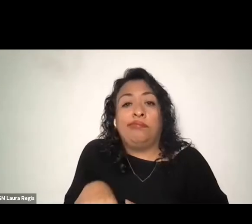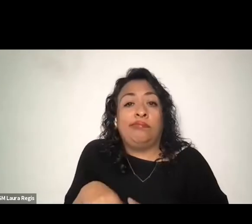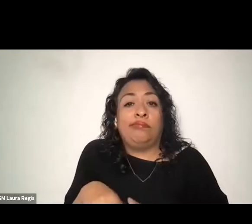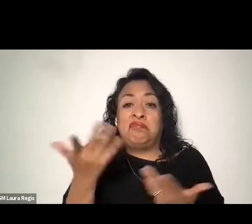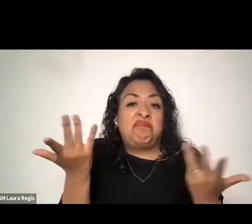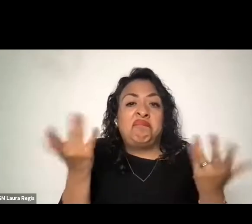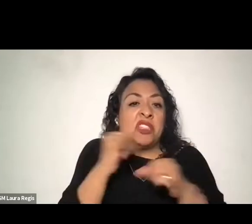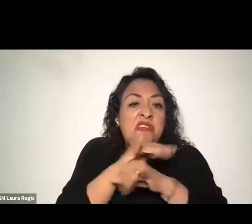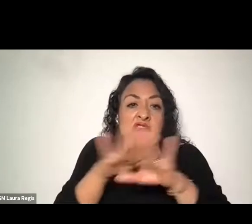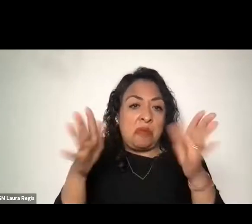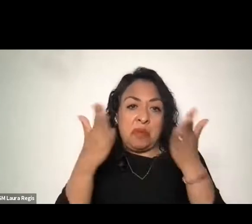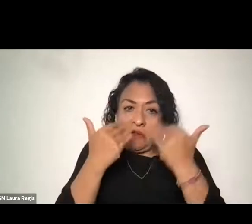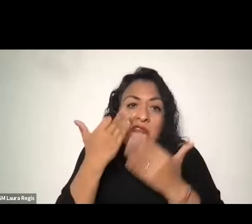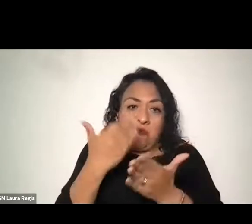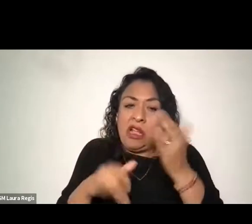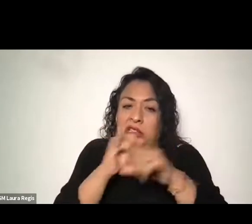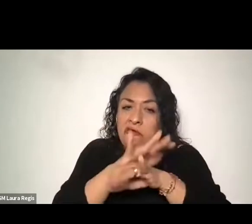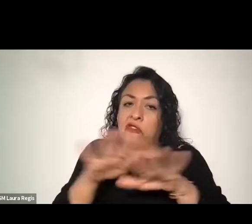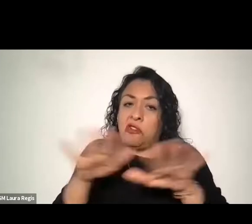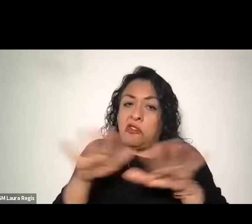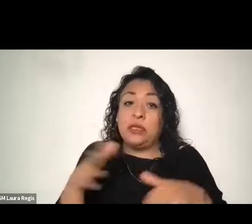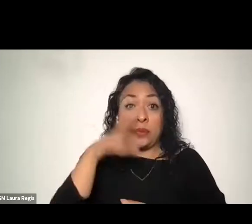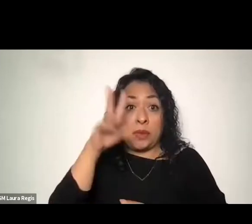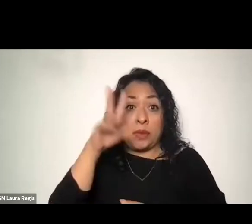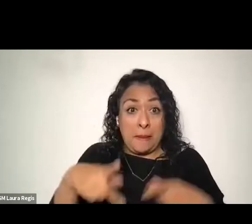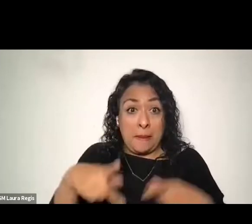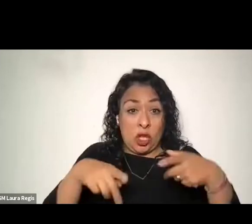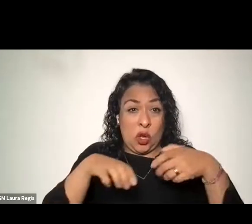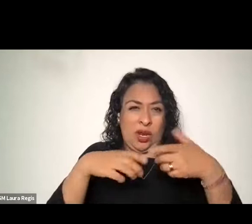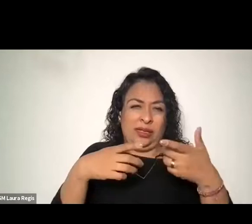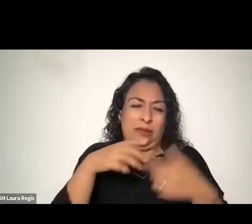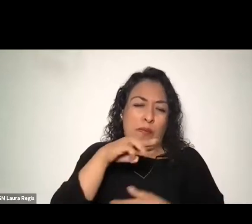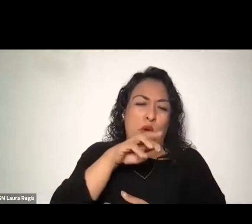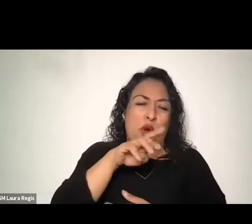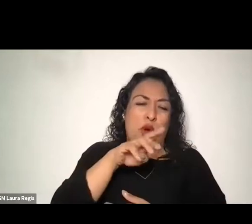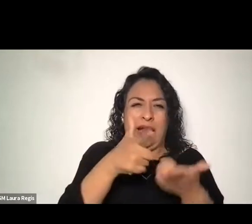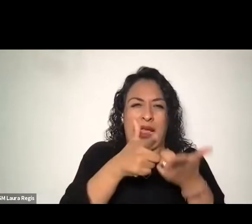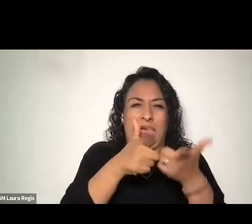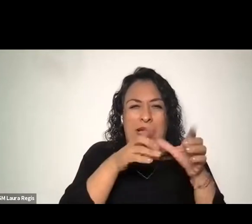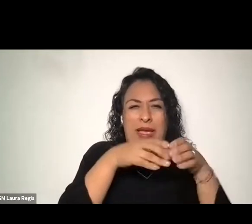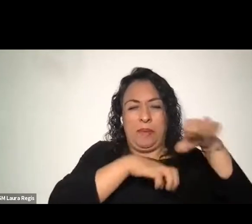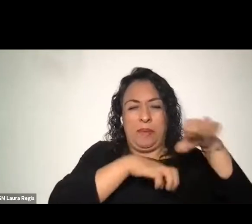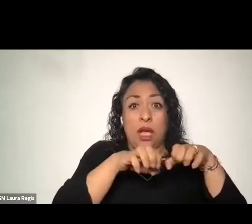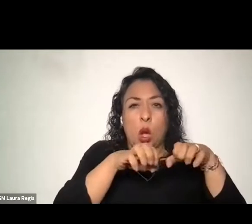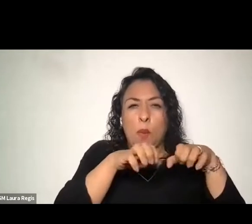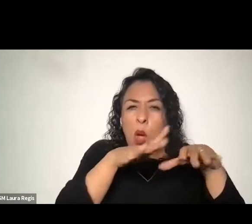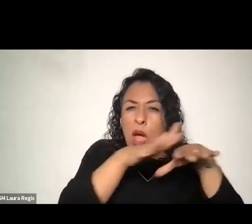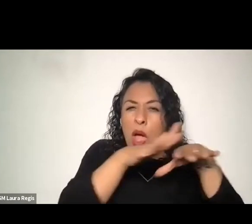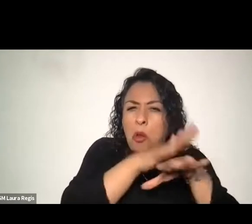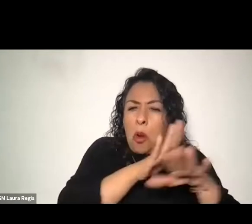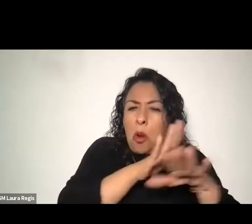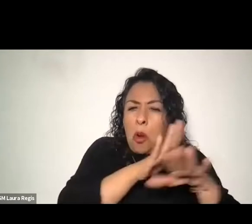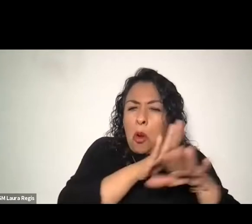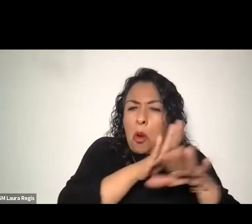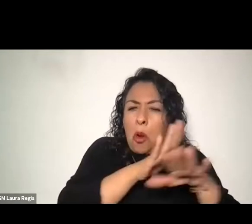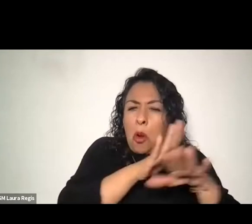información. En realidad, a las personas morales no se les está ajustando los límites, lo que sí se les está haciendo es